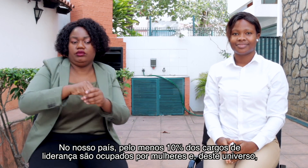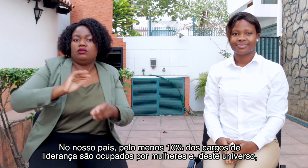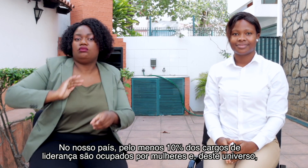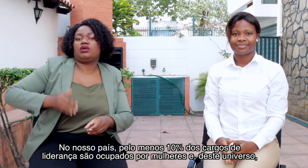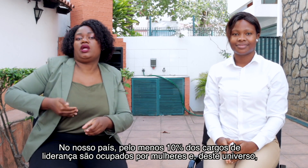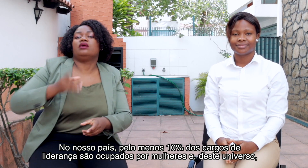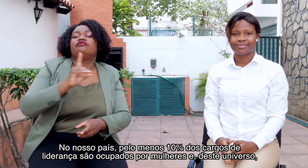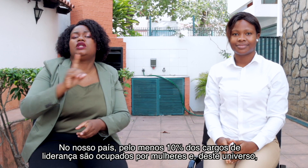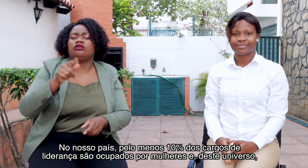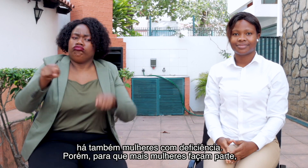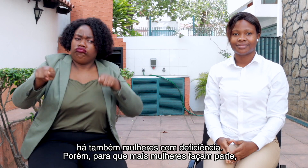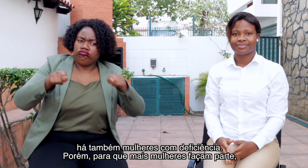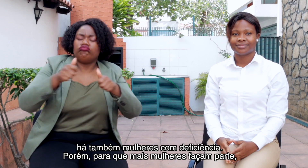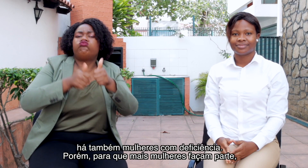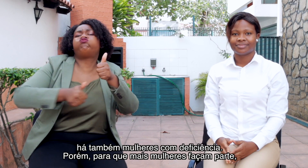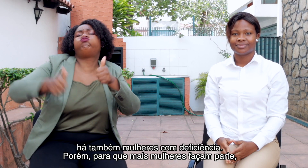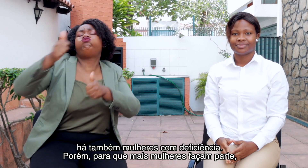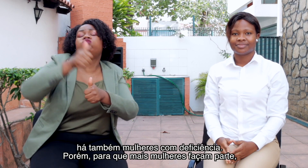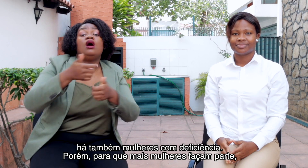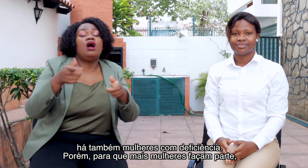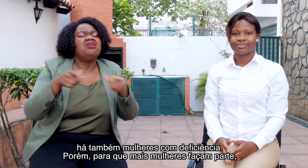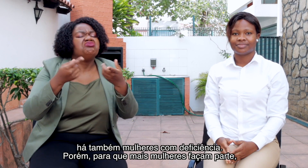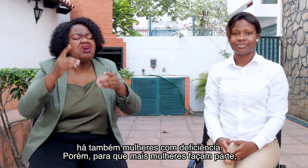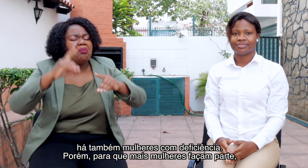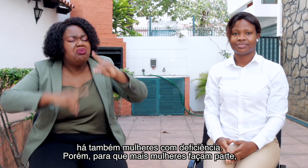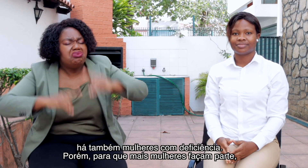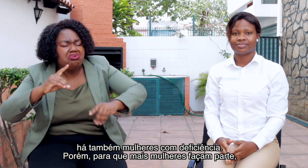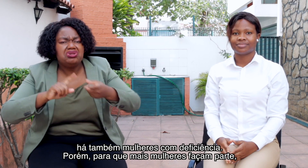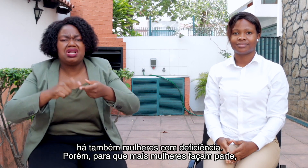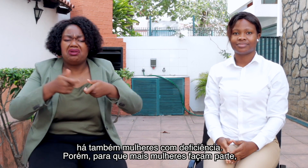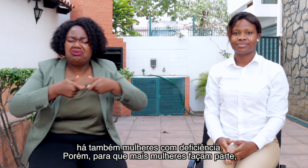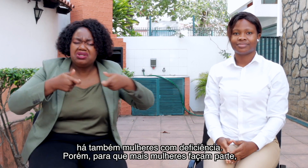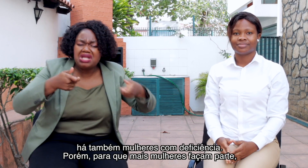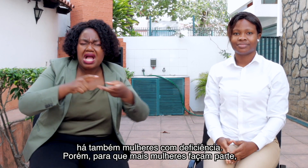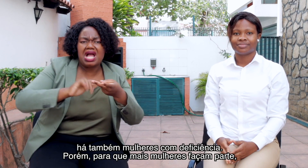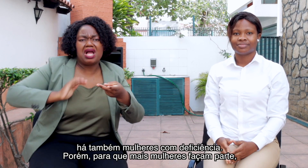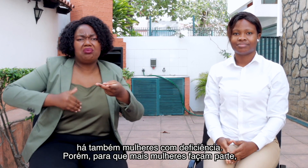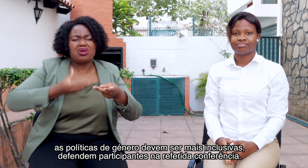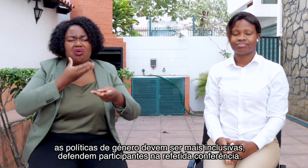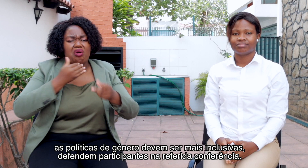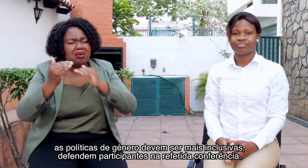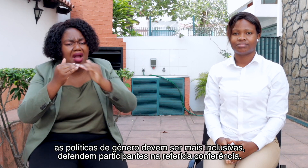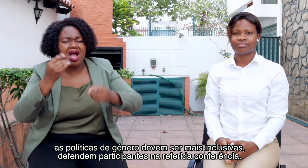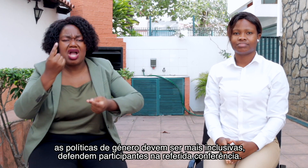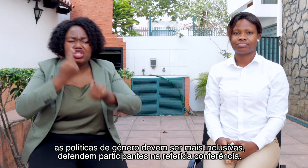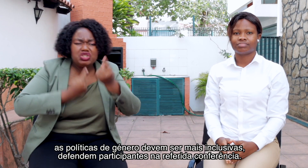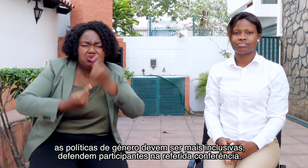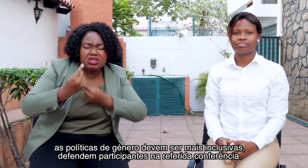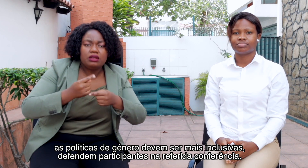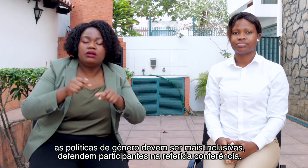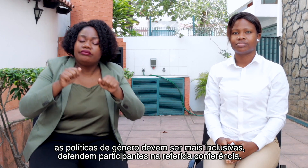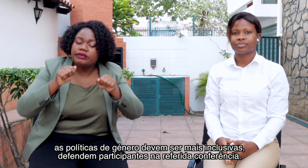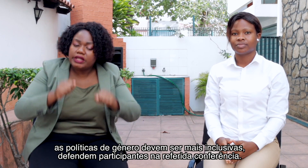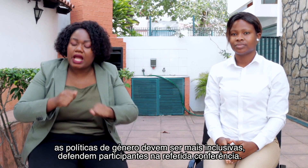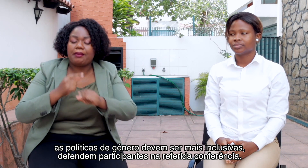mulheres. E deste universo, há também mulheres com deficiência. Porém, para que mais mulheres façam parte, as políticas de gênero devem